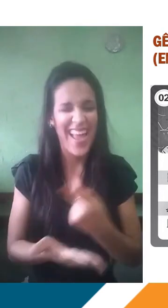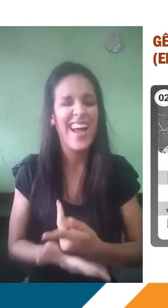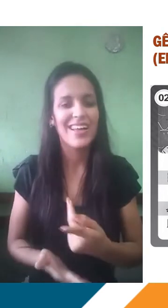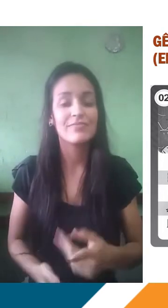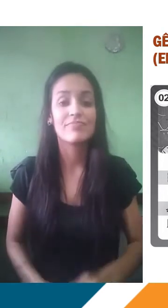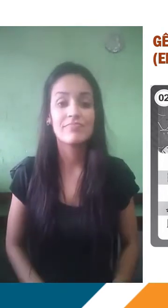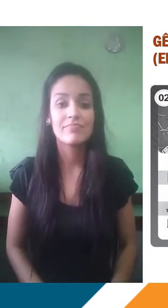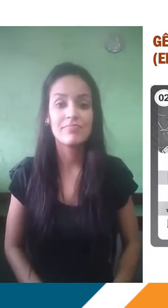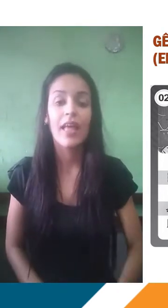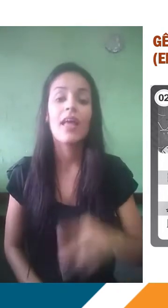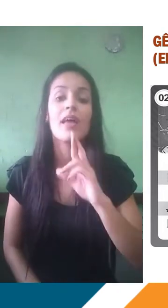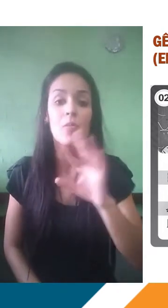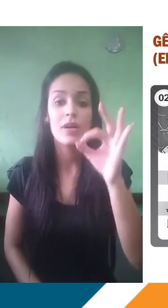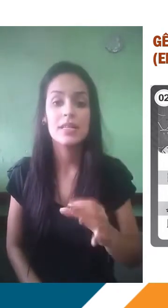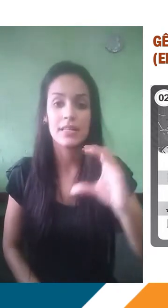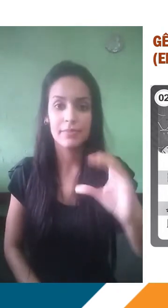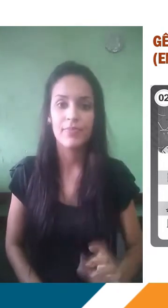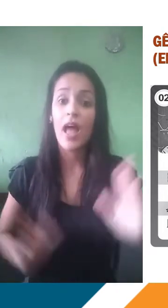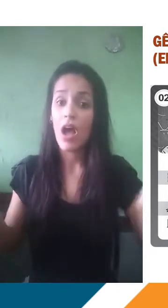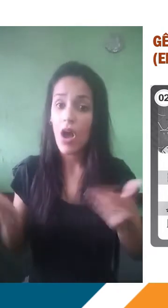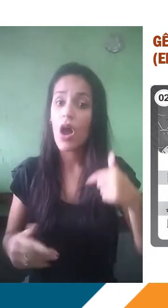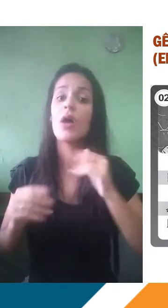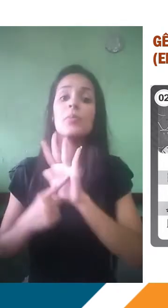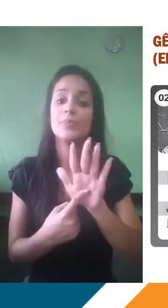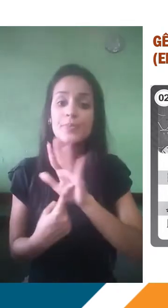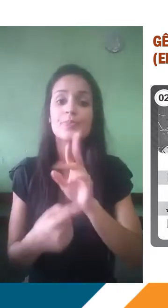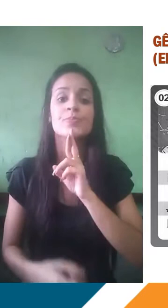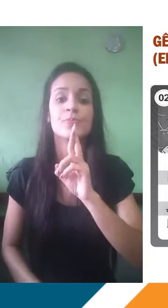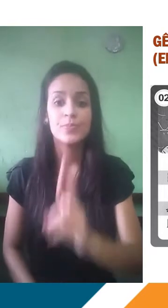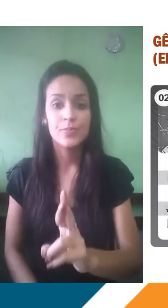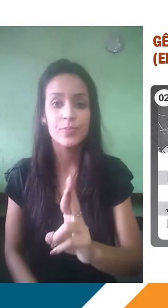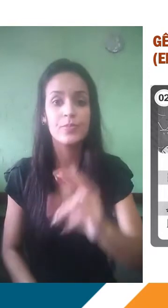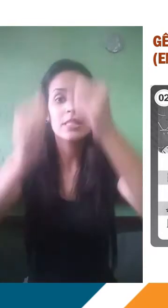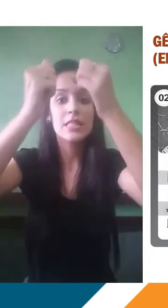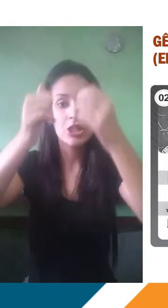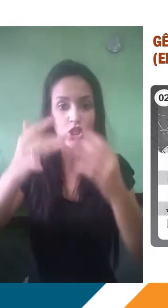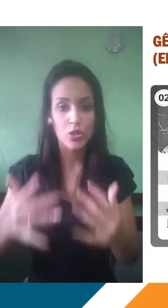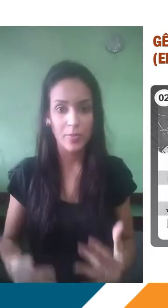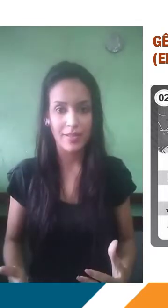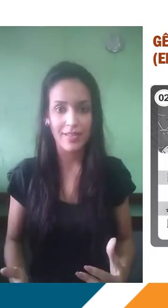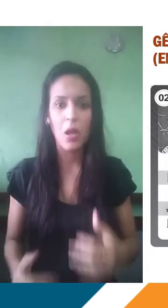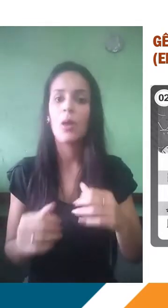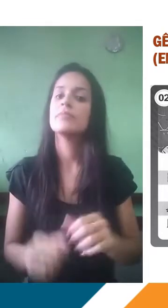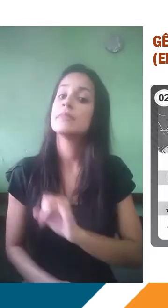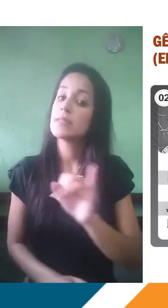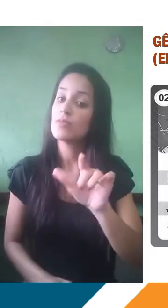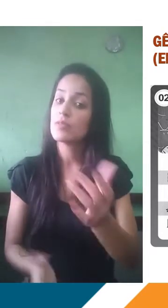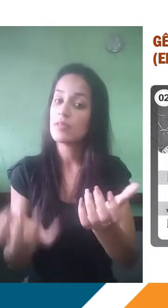agora nos próximos dois slides vão aparecer por escrito as